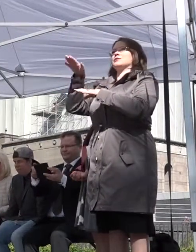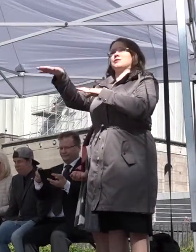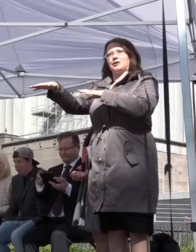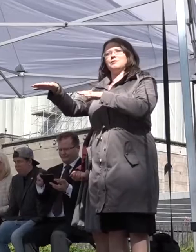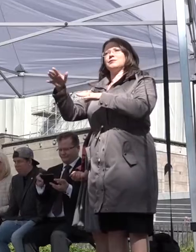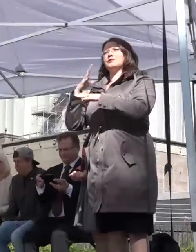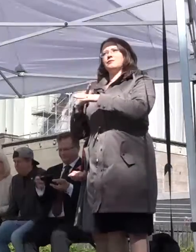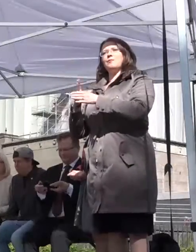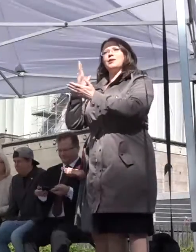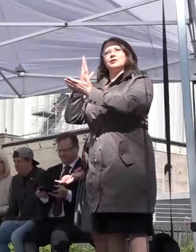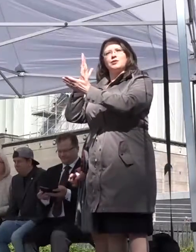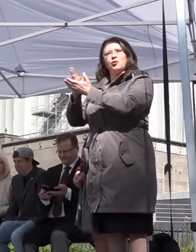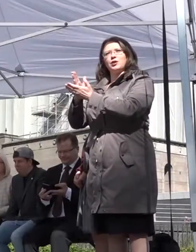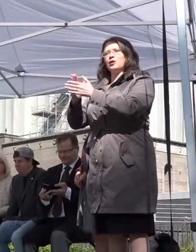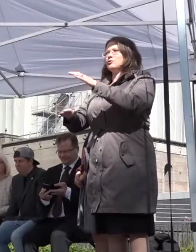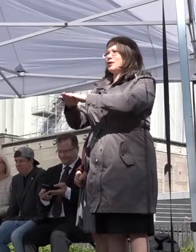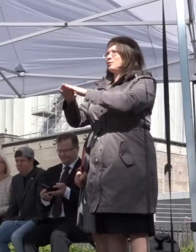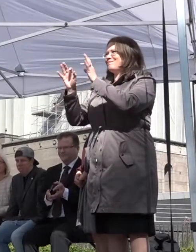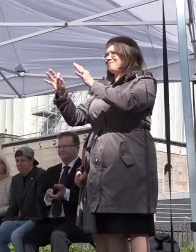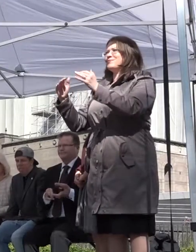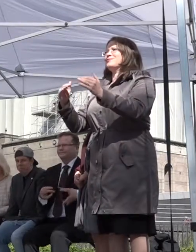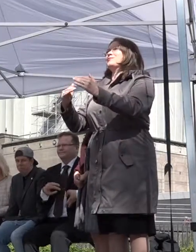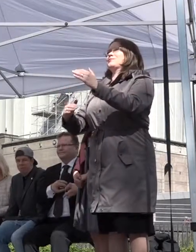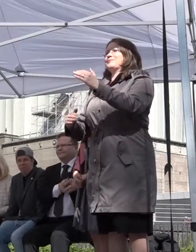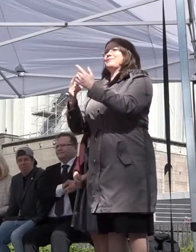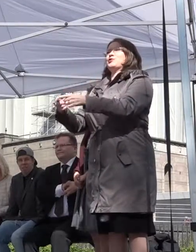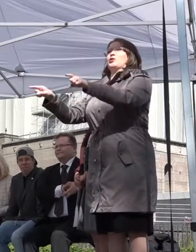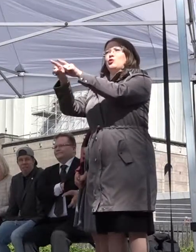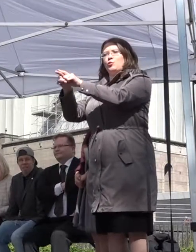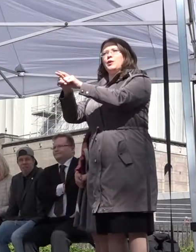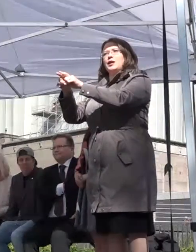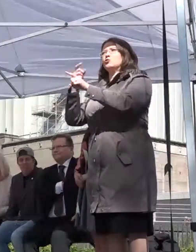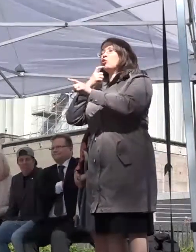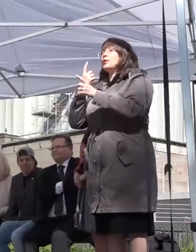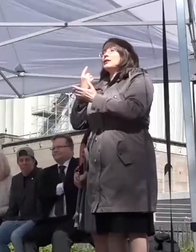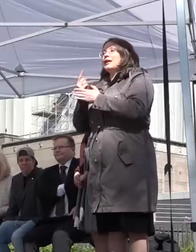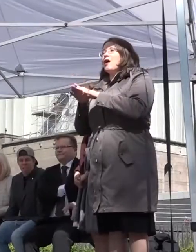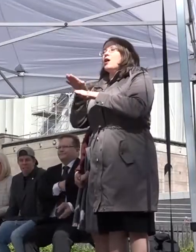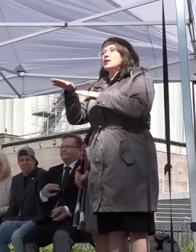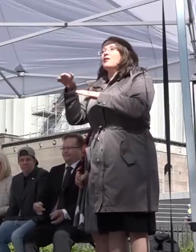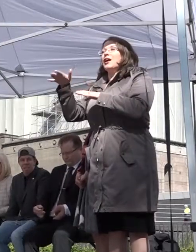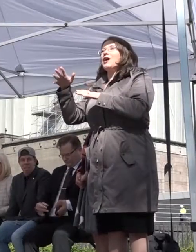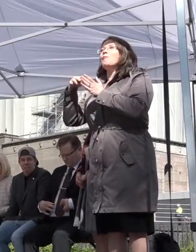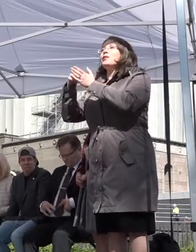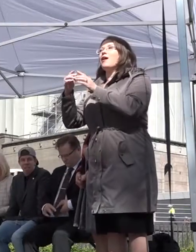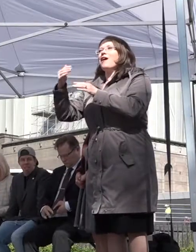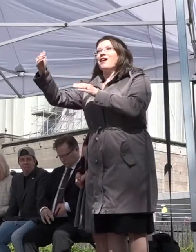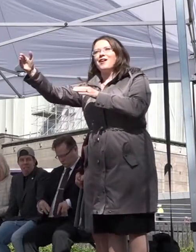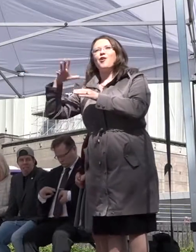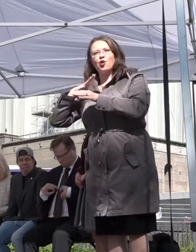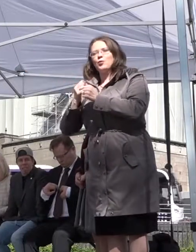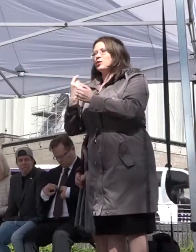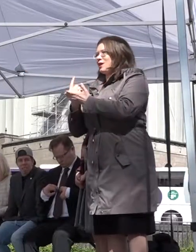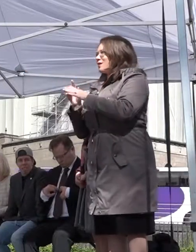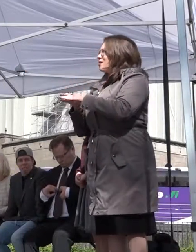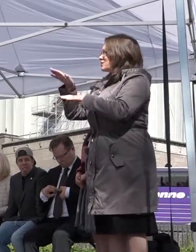oikeuksien täysimääräistä toteutumista. Siihen on matkaa, hyvät ihmiset, mutta nyt sitä varten on luotu